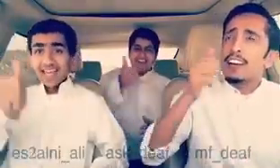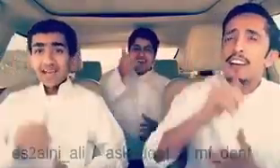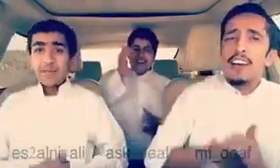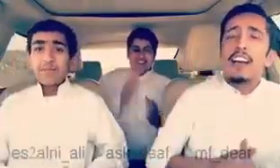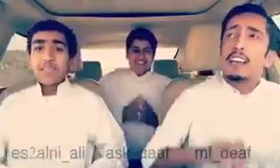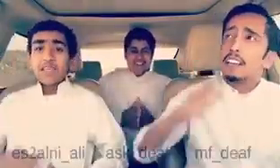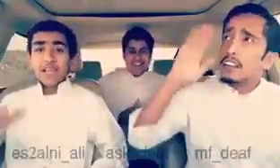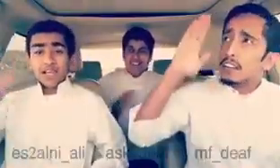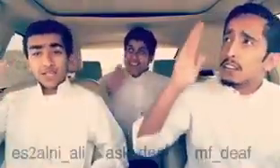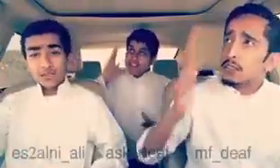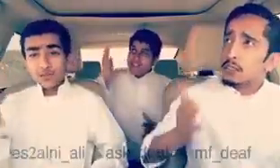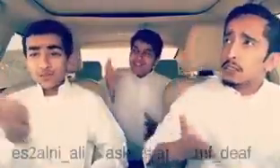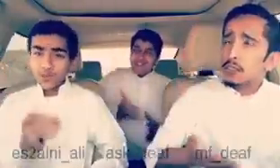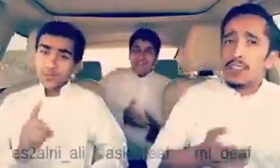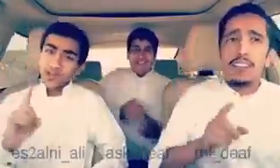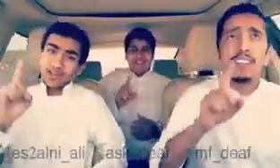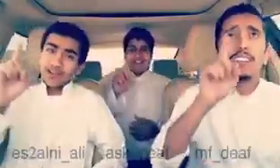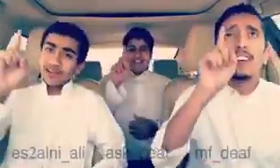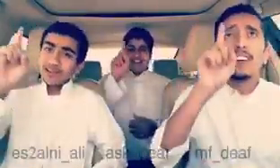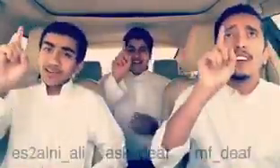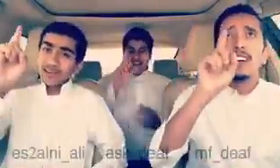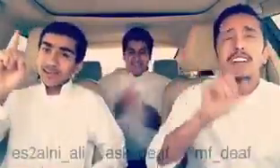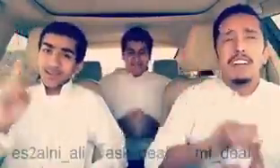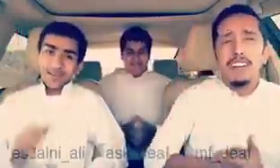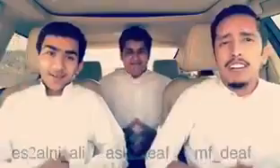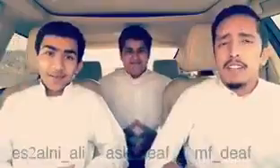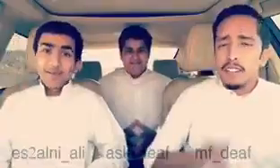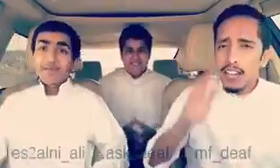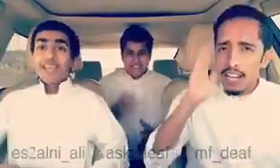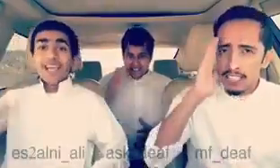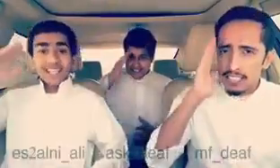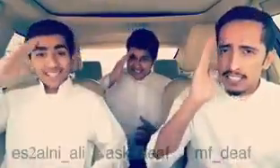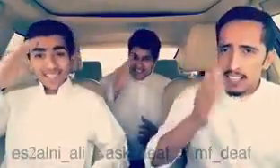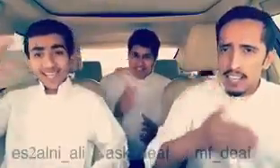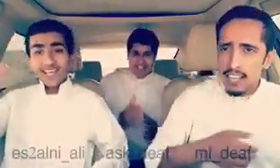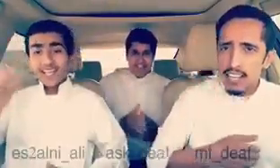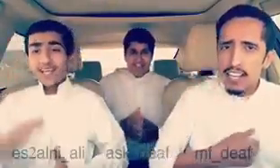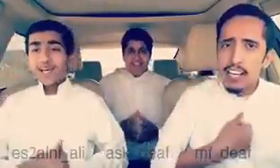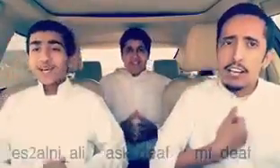يا رسول الله السلام